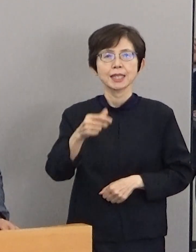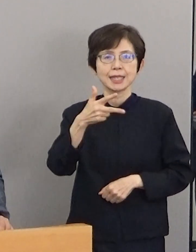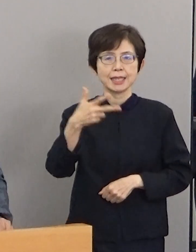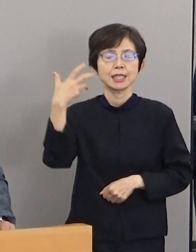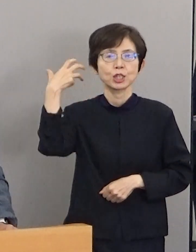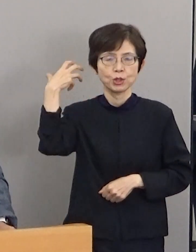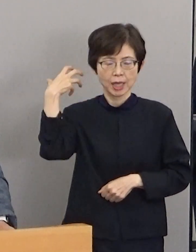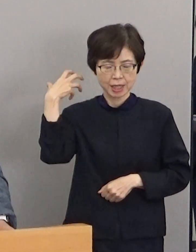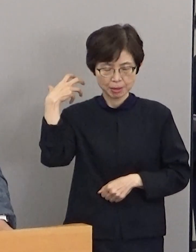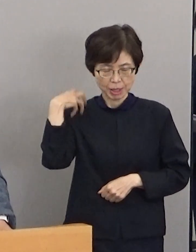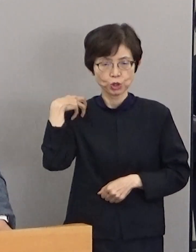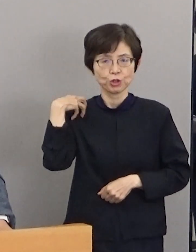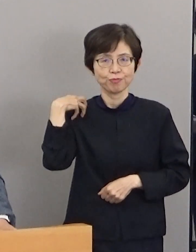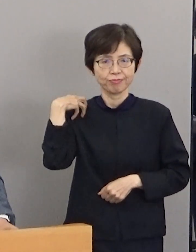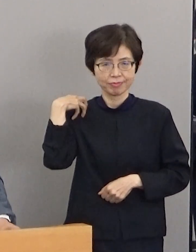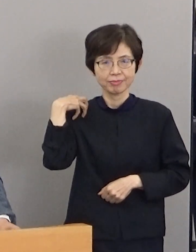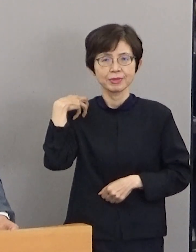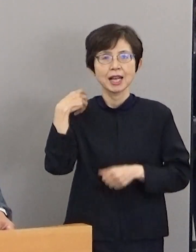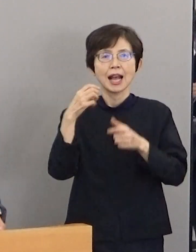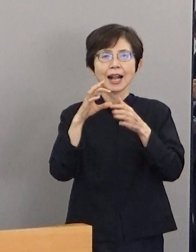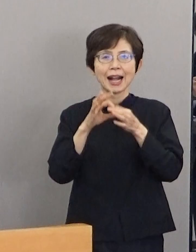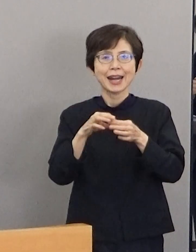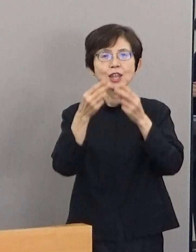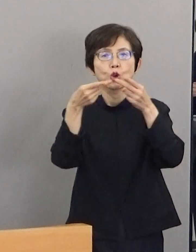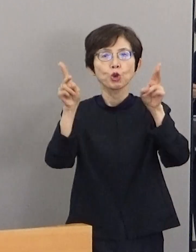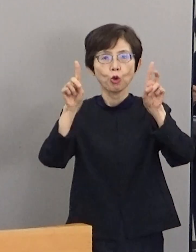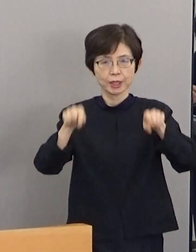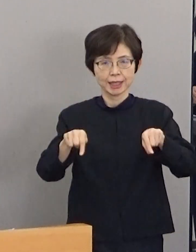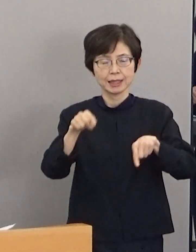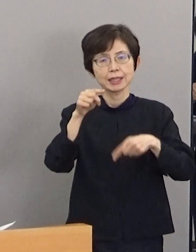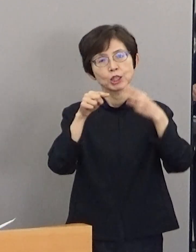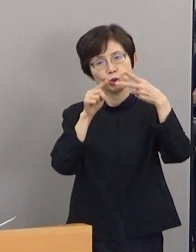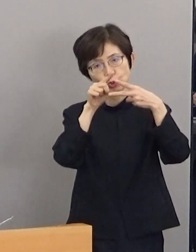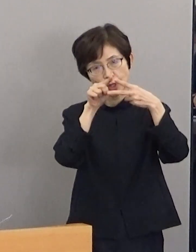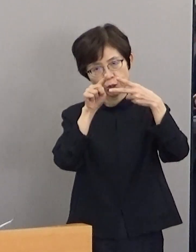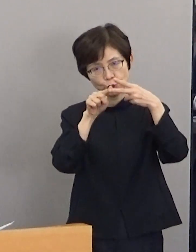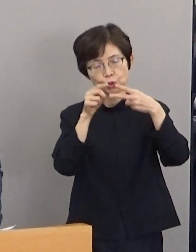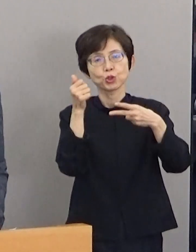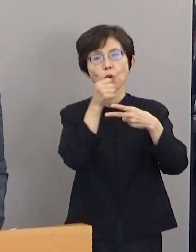する敬老関連行事の主なものを2件ご紹介いたします。